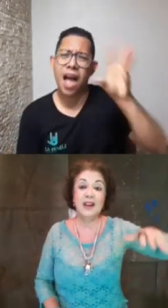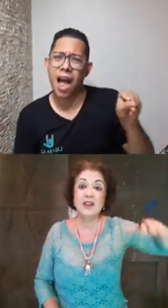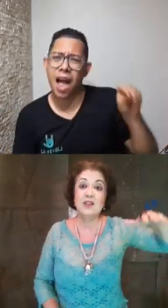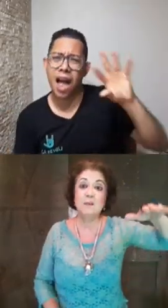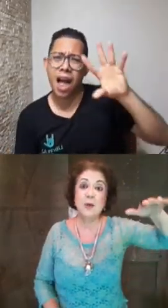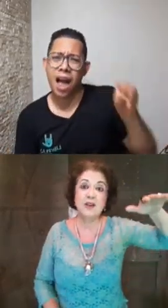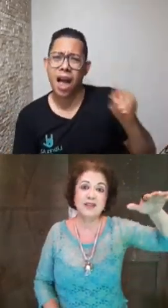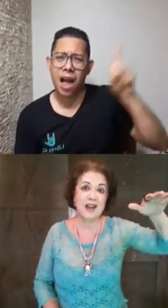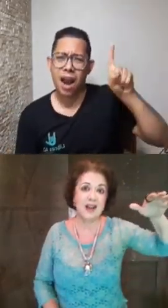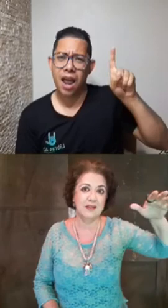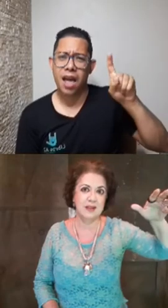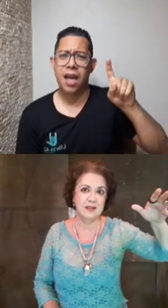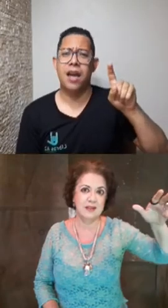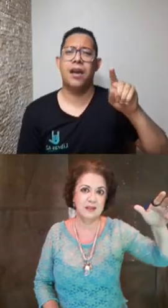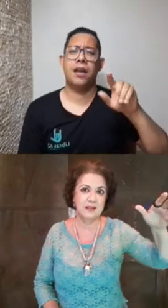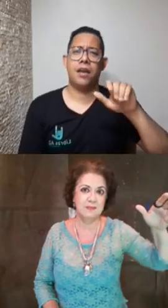são